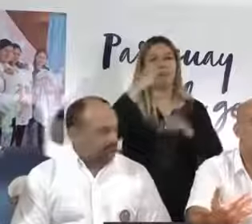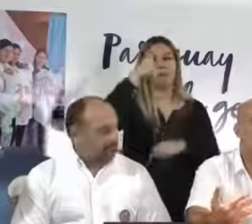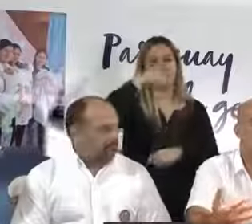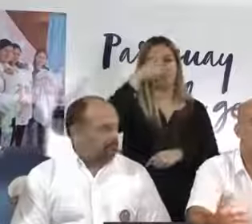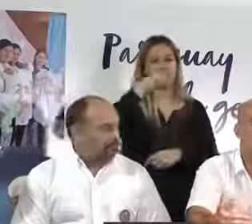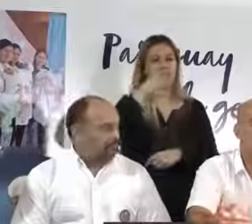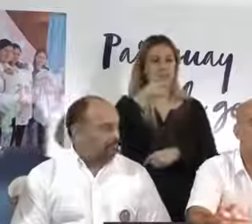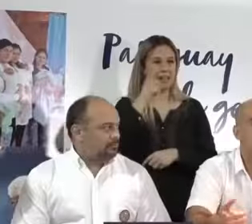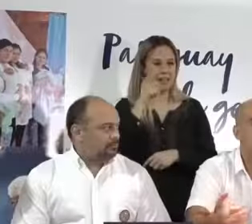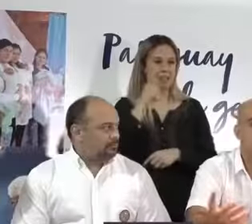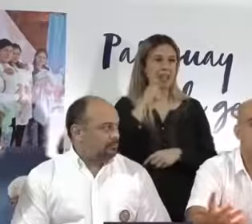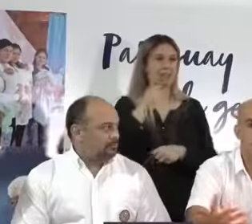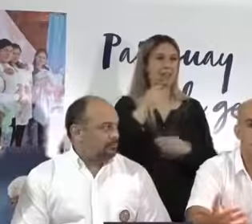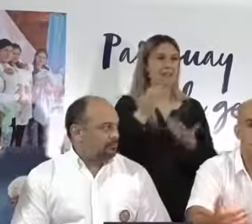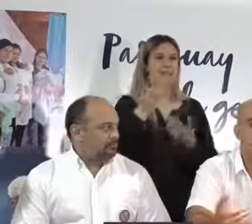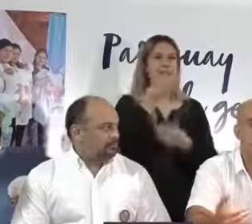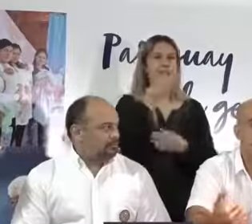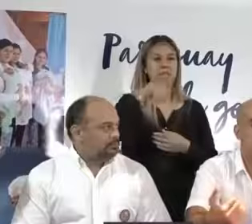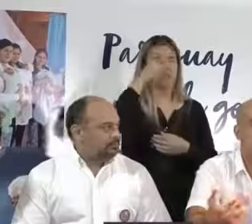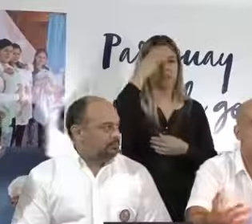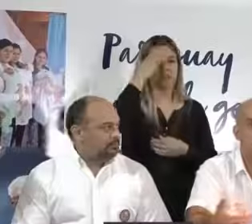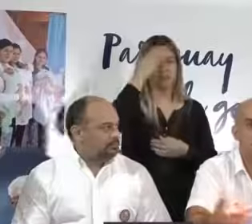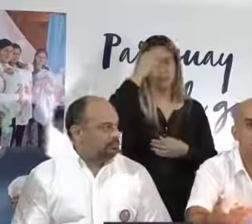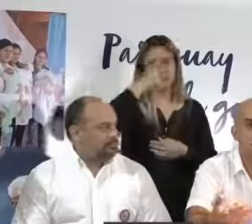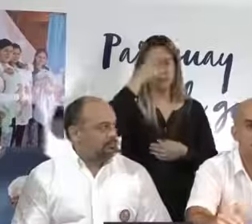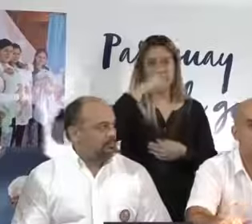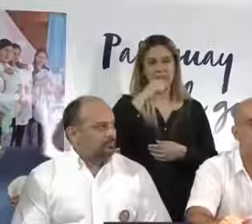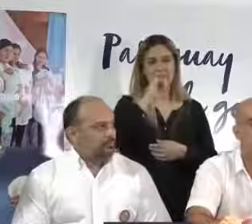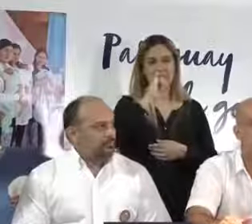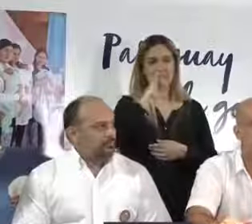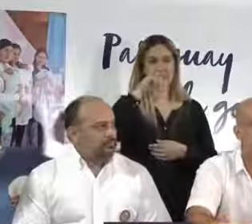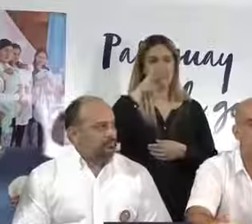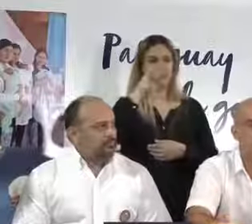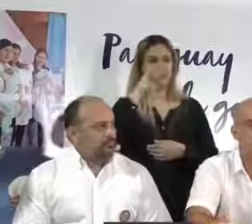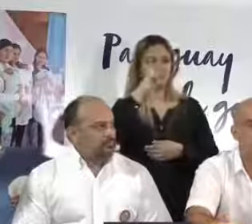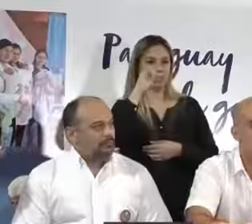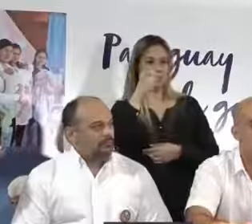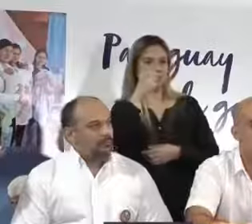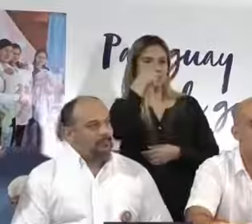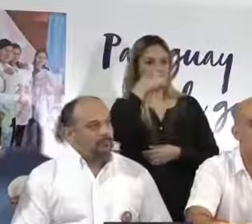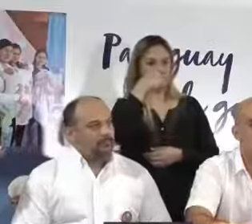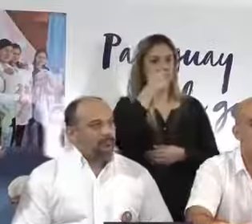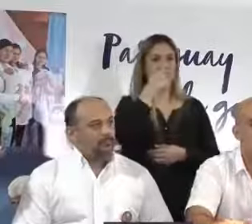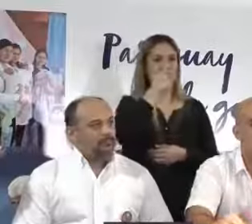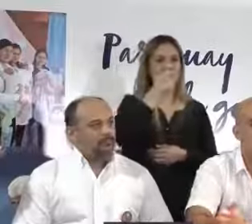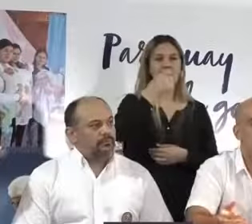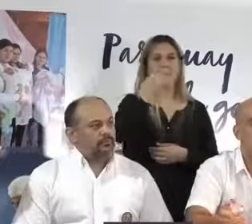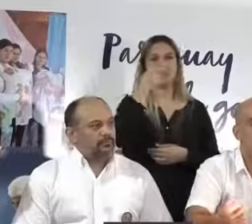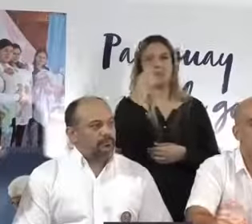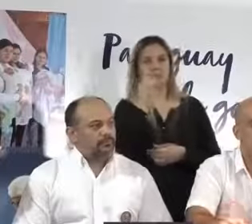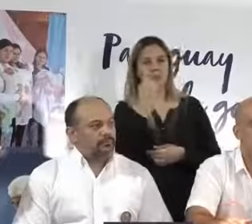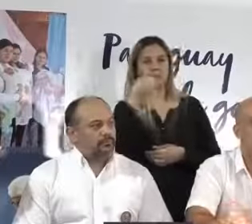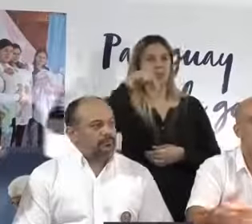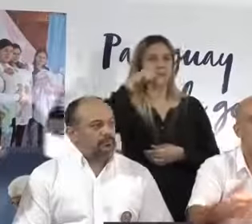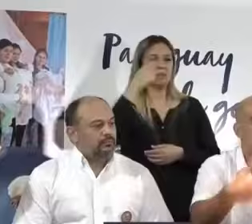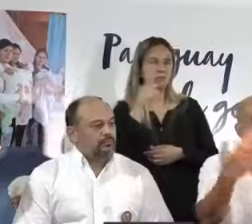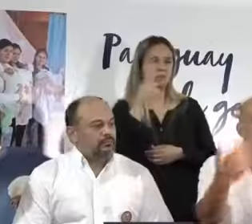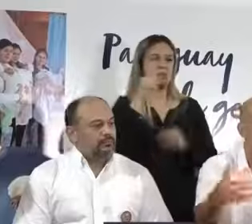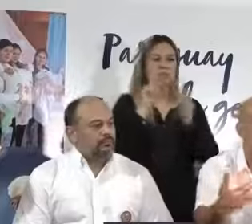estacionales, vale decir, a las influencias típicas, la influenza A, B, H1, N1, virus